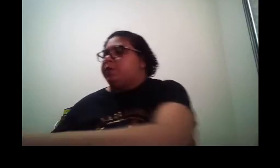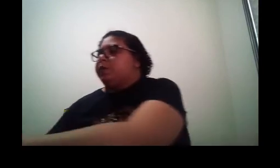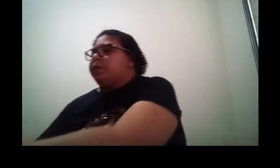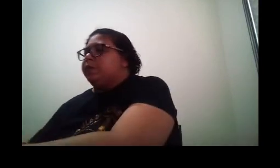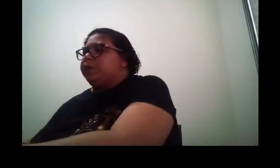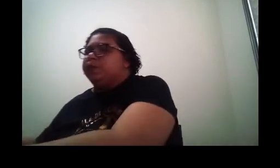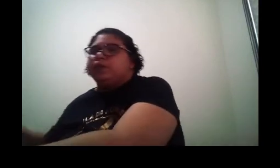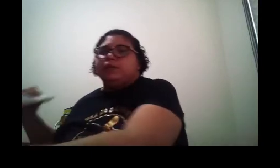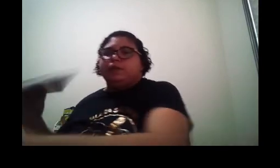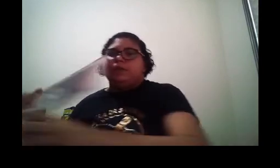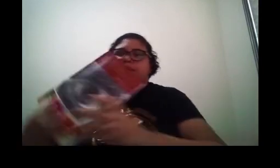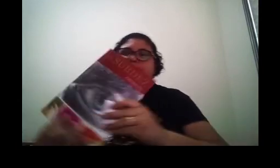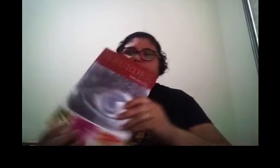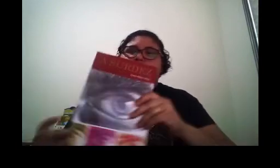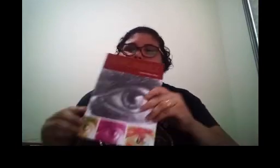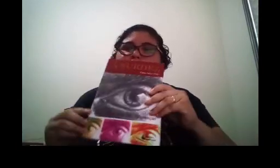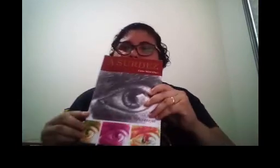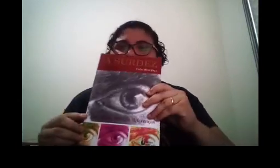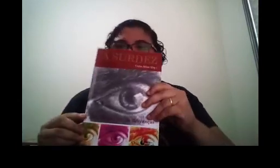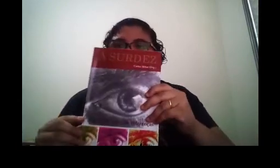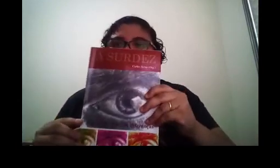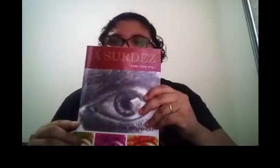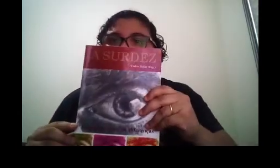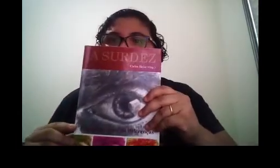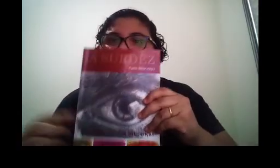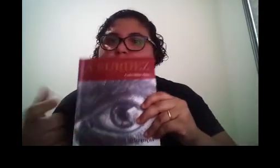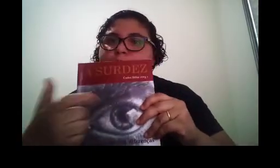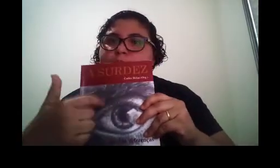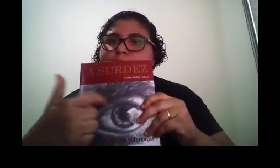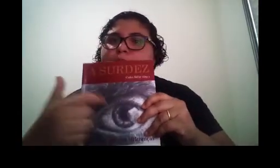vocês, esse aqui, ó, diz Clear.